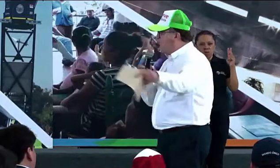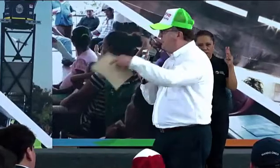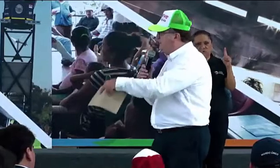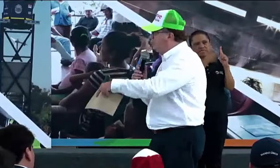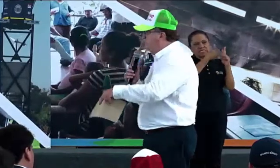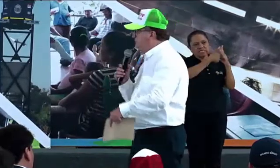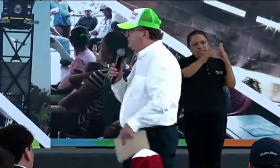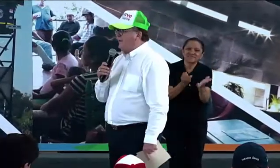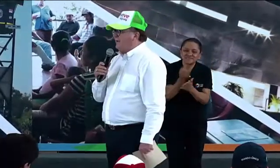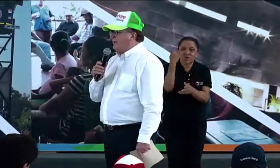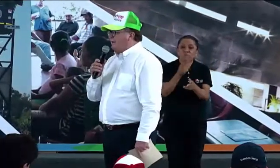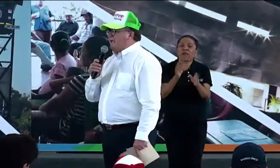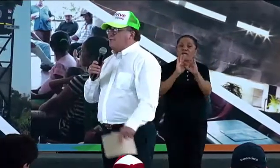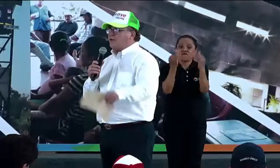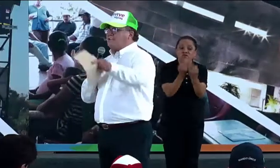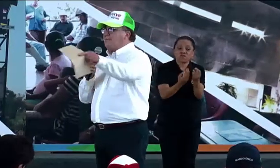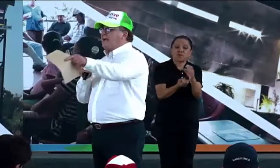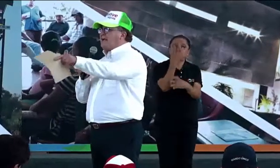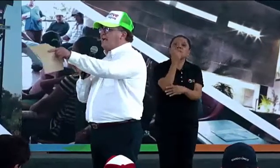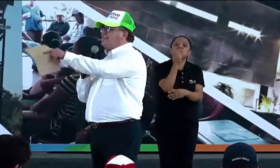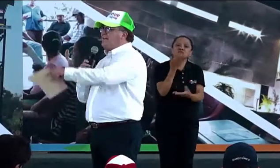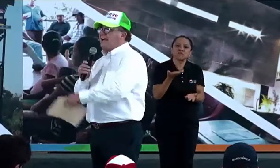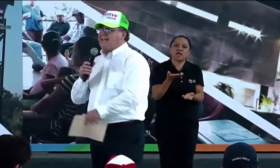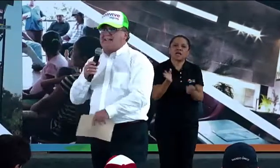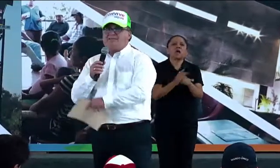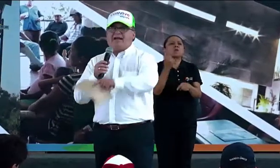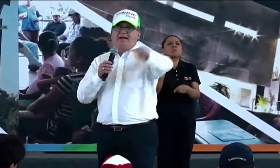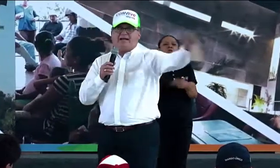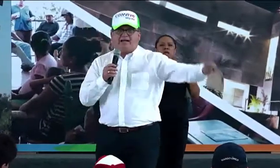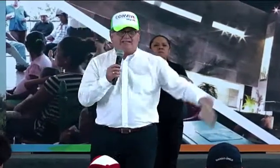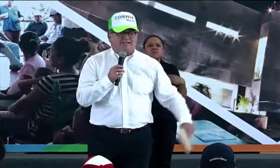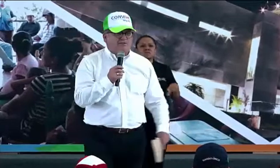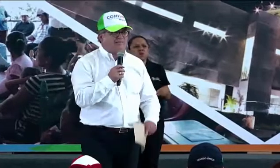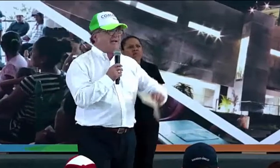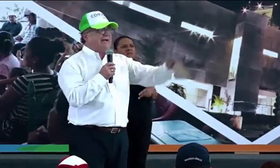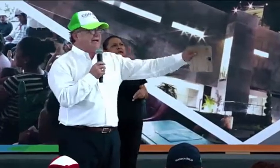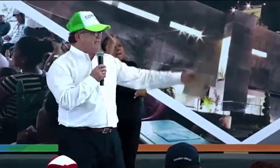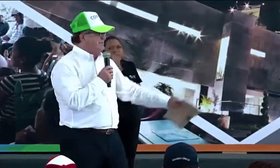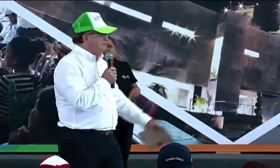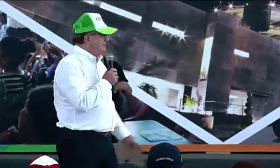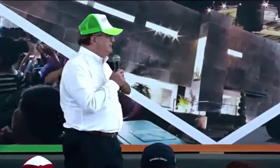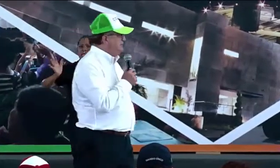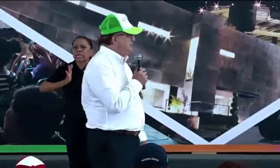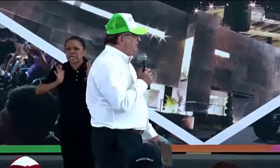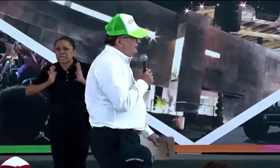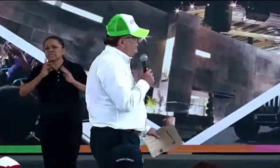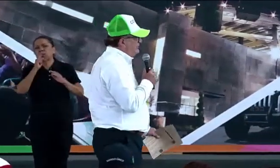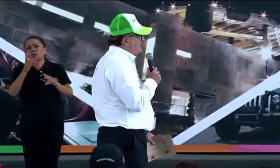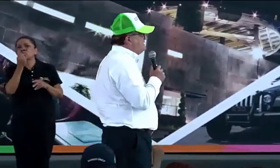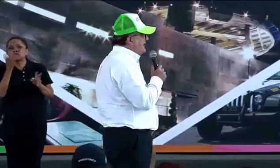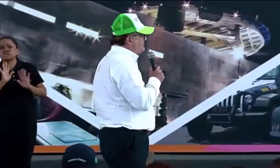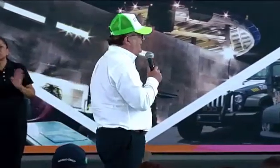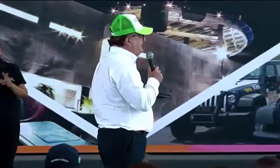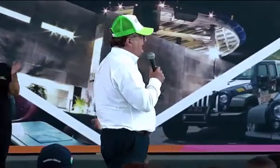3 sexenios anteriores al nuestro. ¿Quién nos recibía y qué decía la gente? ¡Que venga el ejército, que venga el ejército!